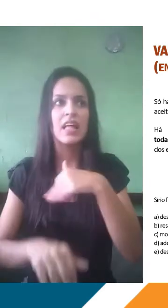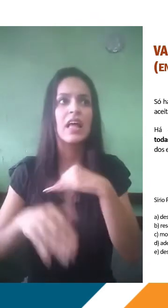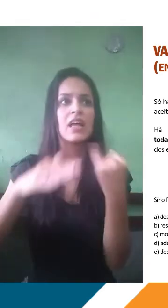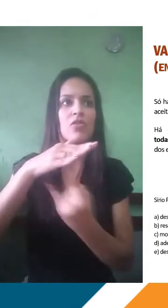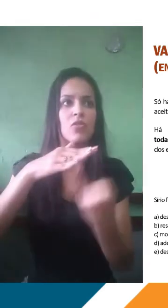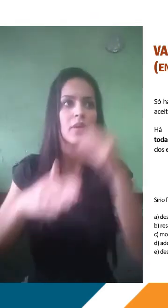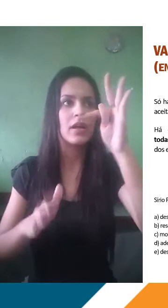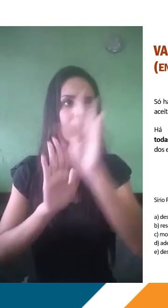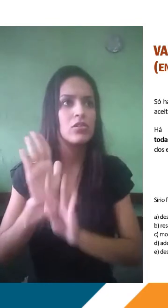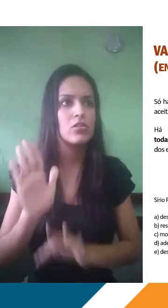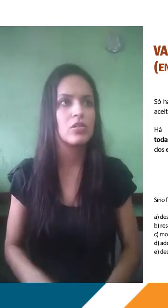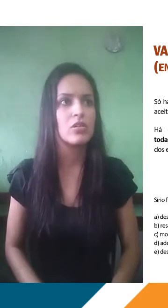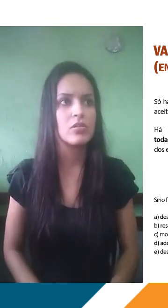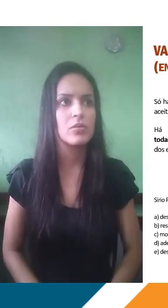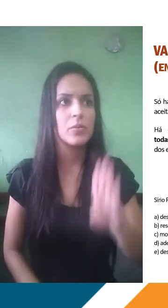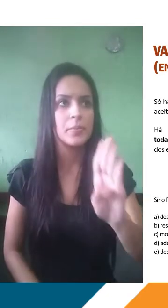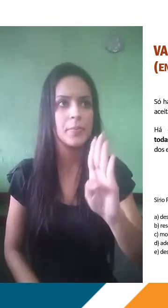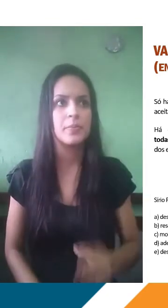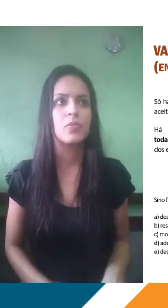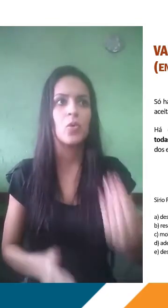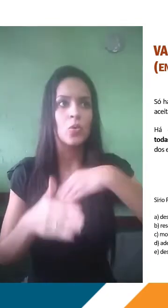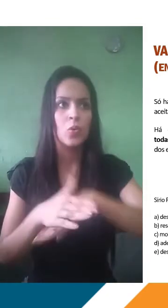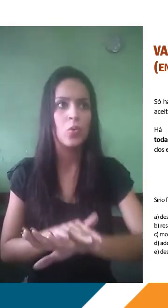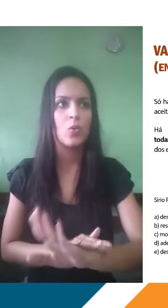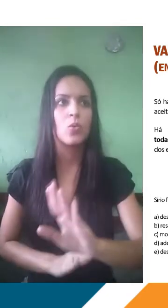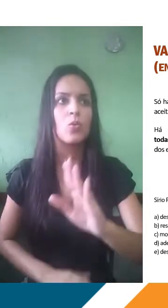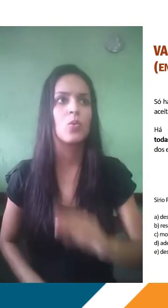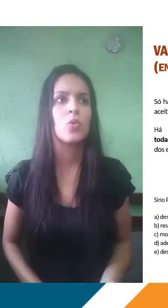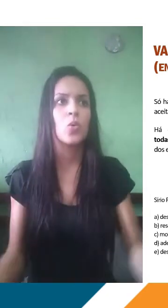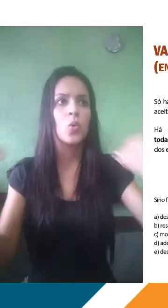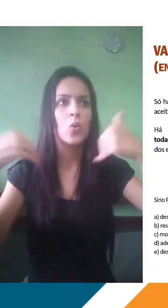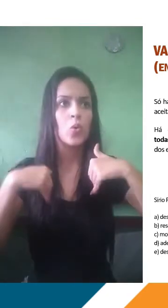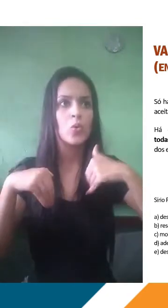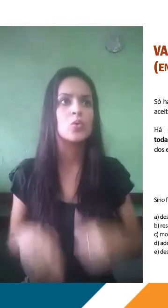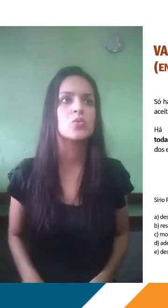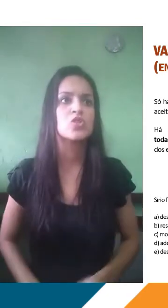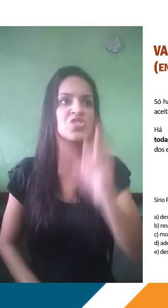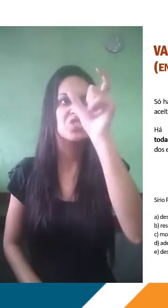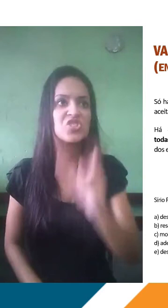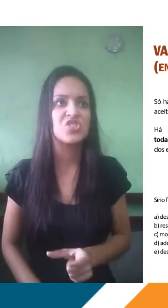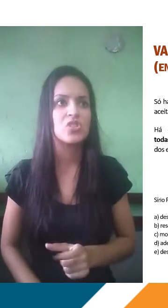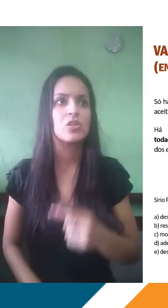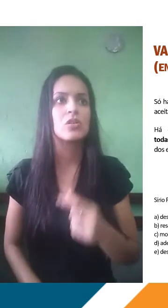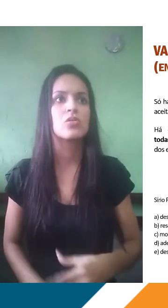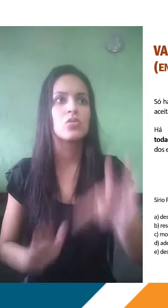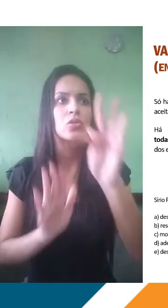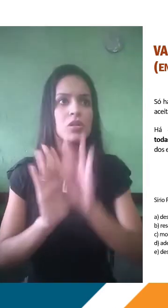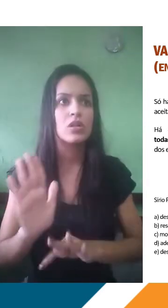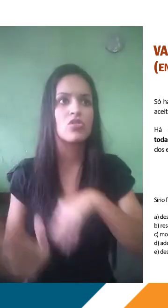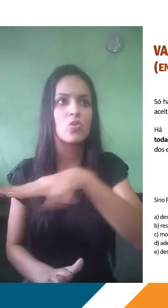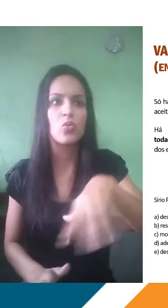Reservar o emprego da norma padrão aos textos de circulação ampla Letra C. Moldar a norma padrão do